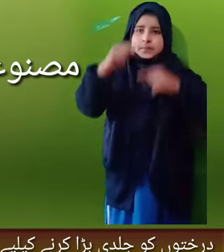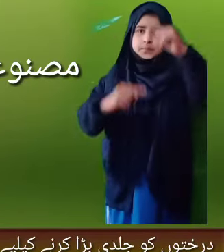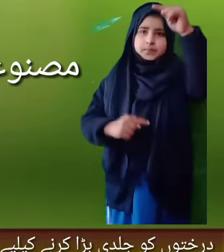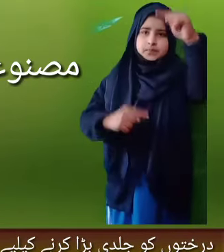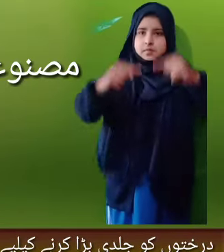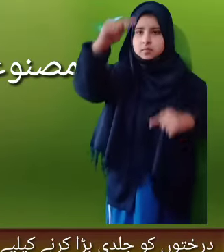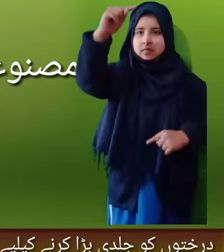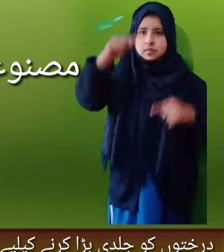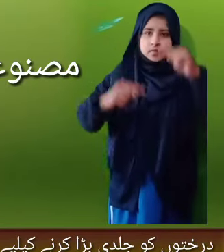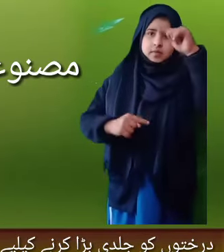मस्नूई खाद